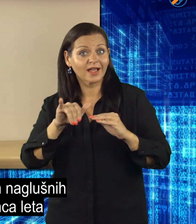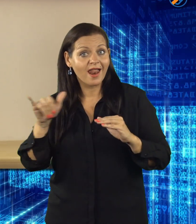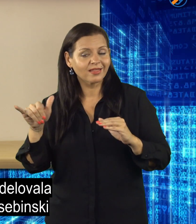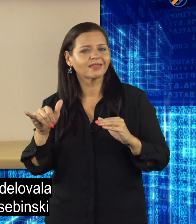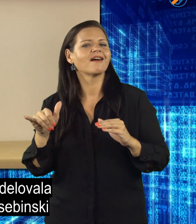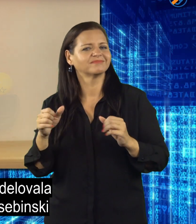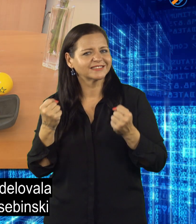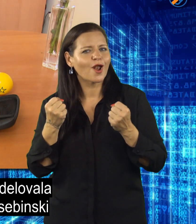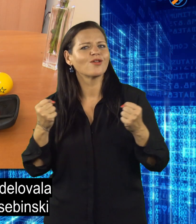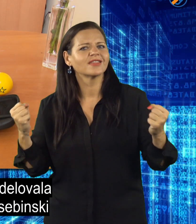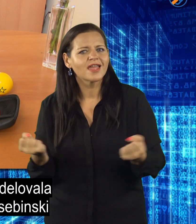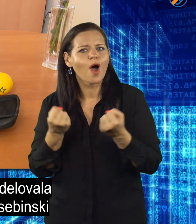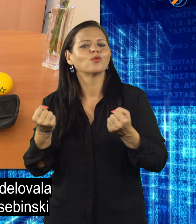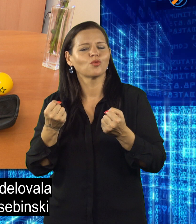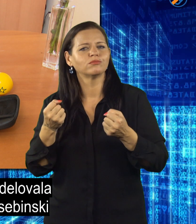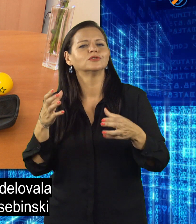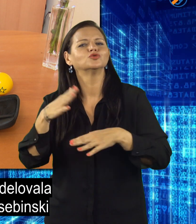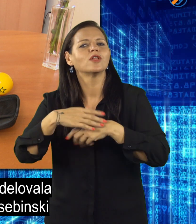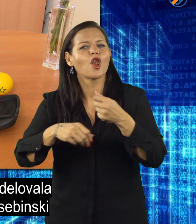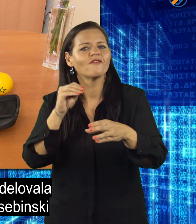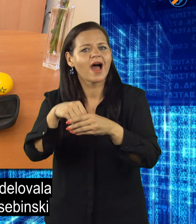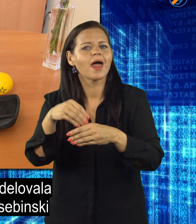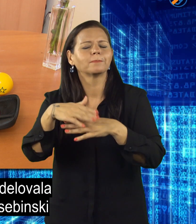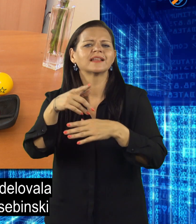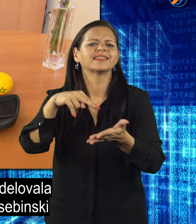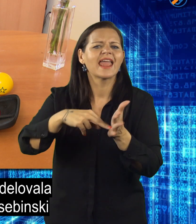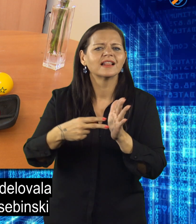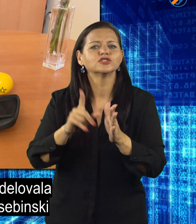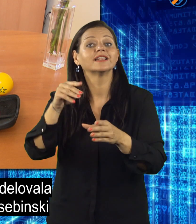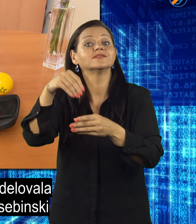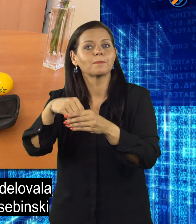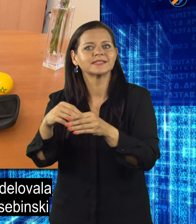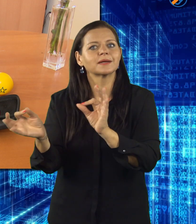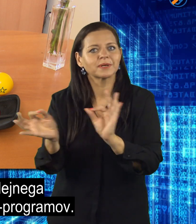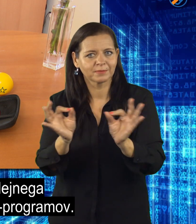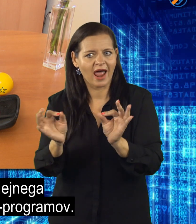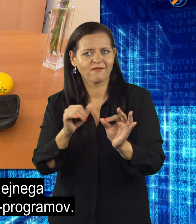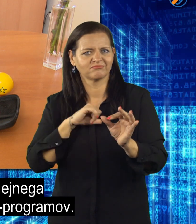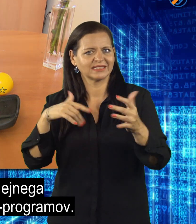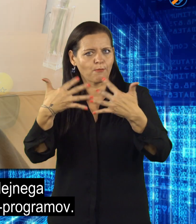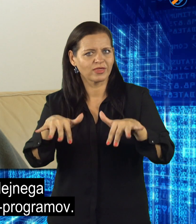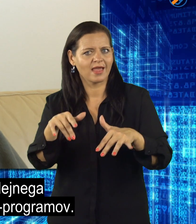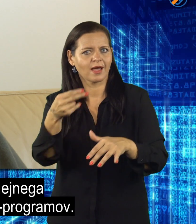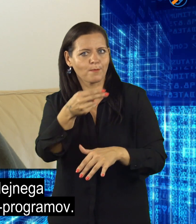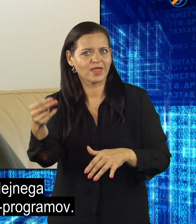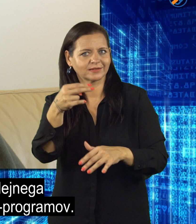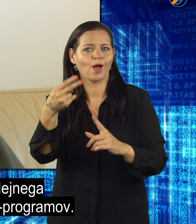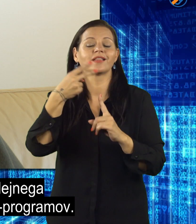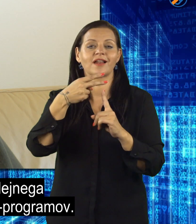konca leta zelo dejavno sodelovala pri tehnični in vsebinski pripravi samodejnega podnaslavljanja TV